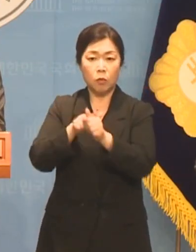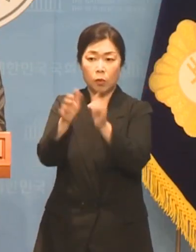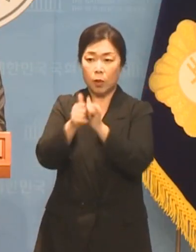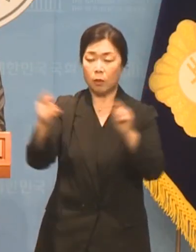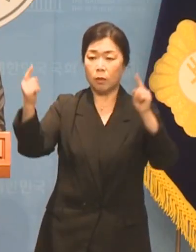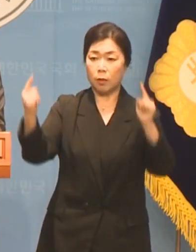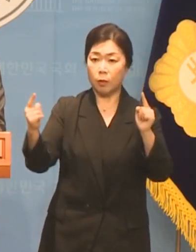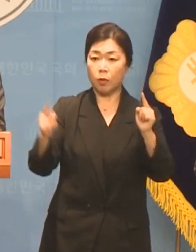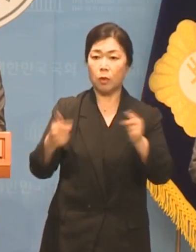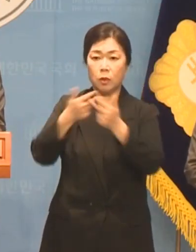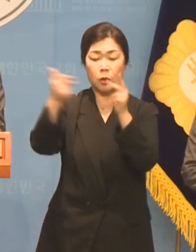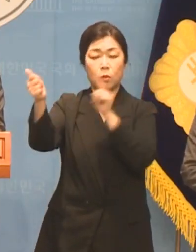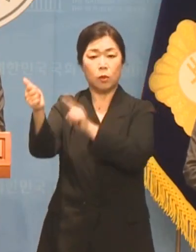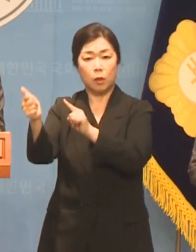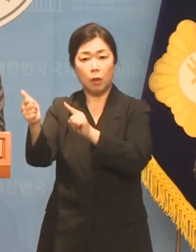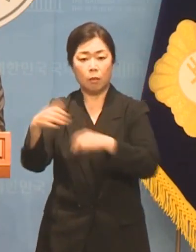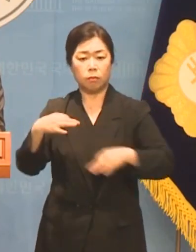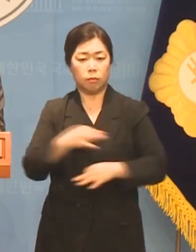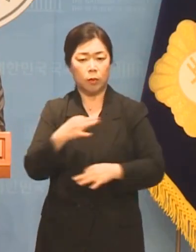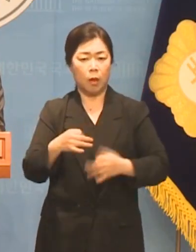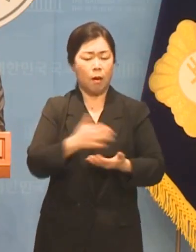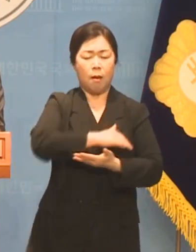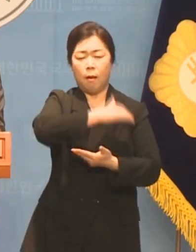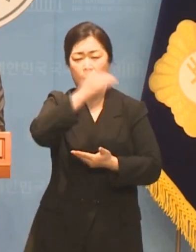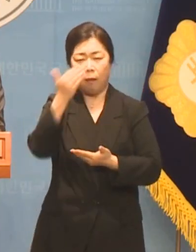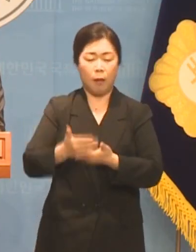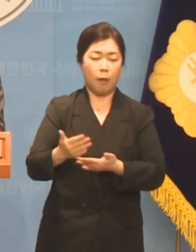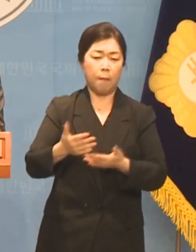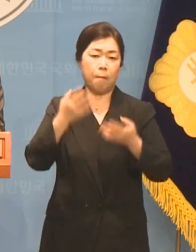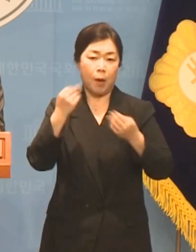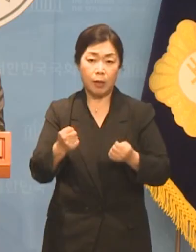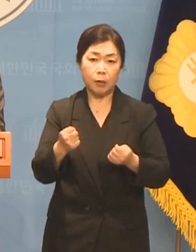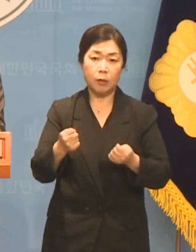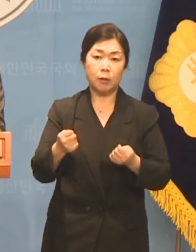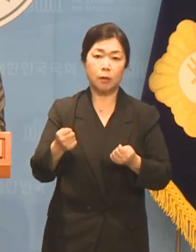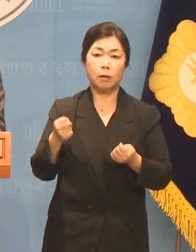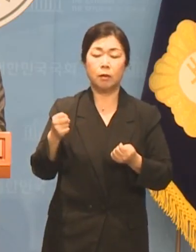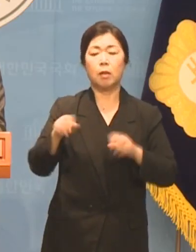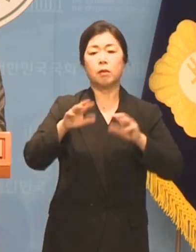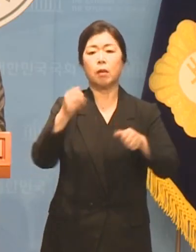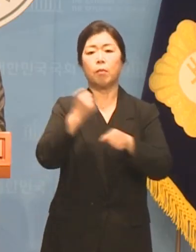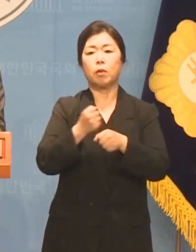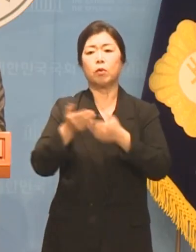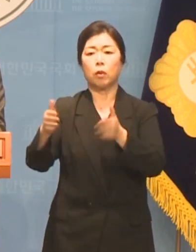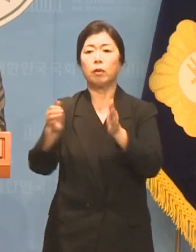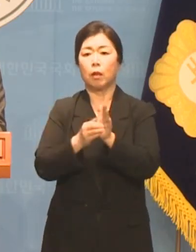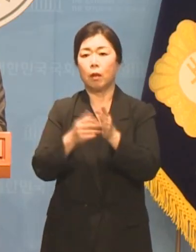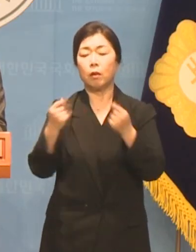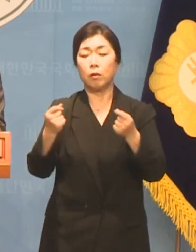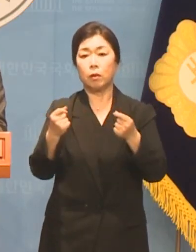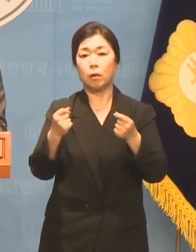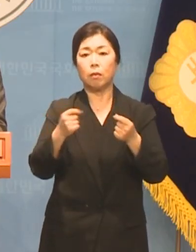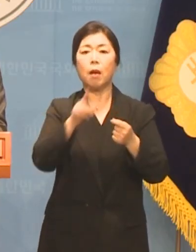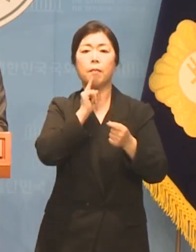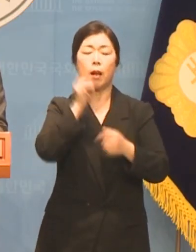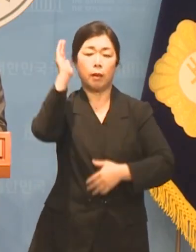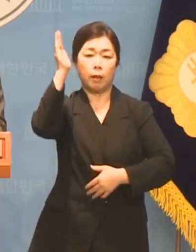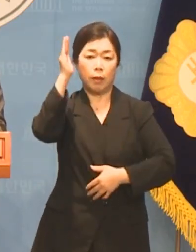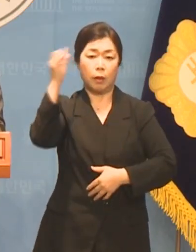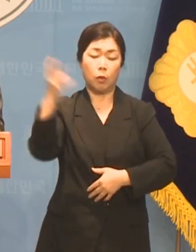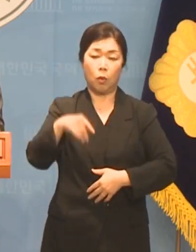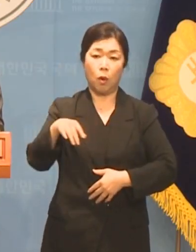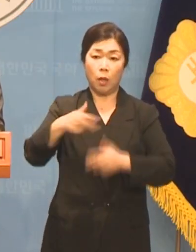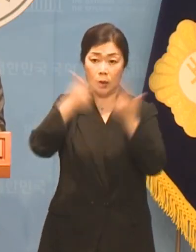대상으로 이재명 후보가 비리가 오물처럼 흐르는 세상을 만들어버렸다는 허위사실 유포 및 비하하는